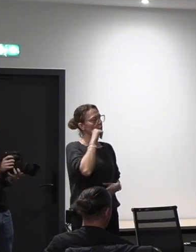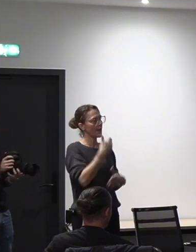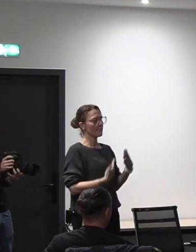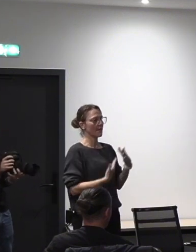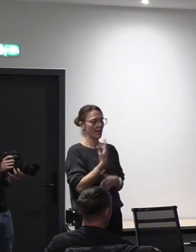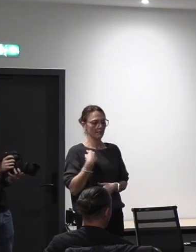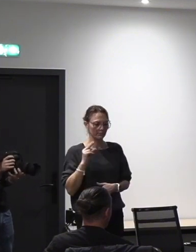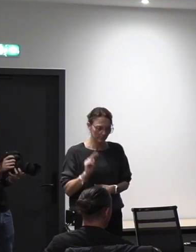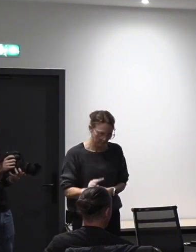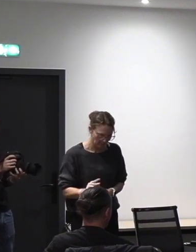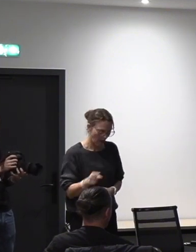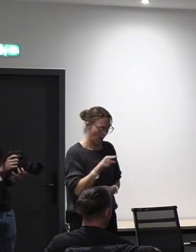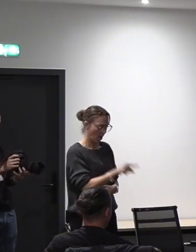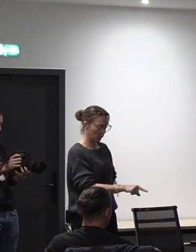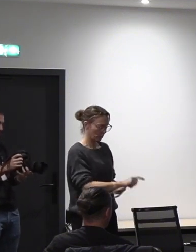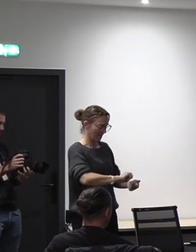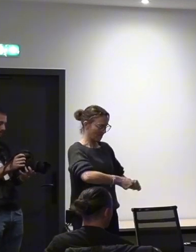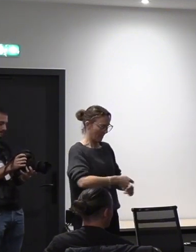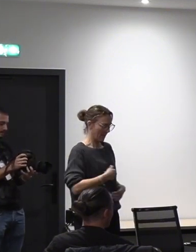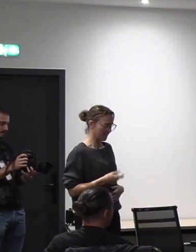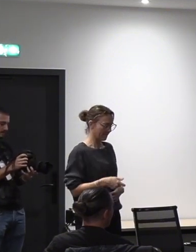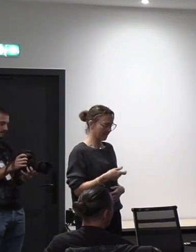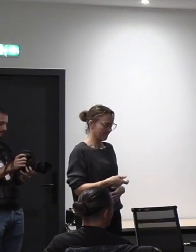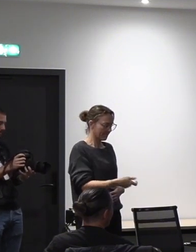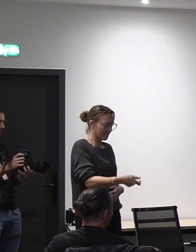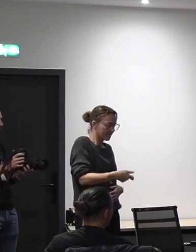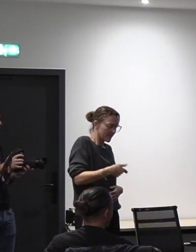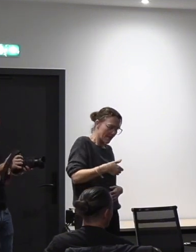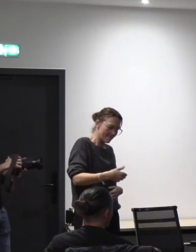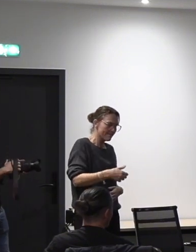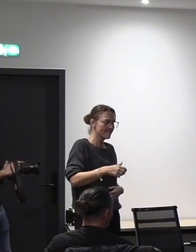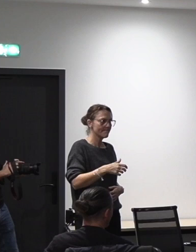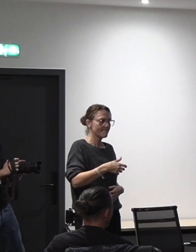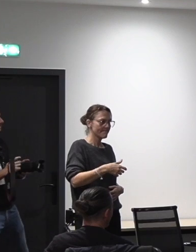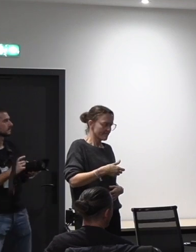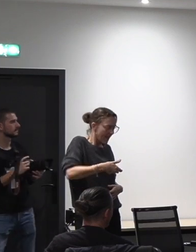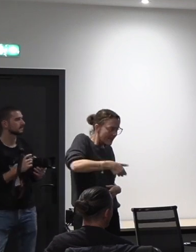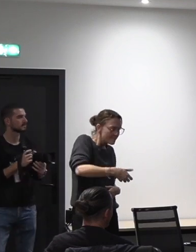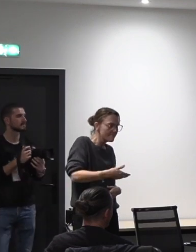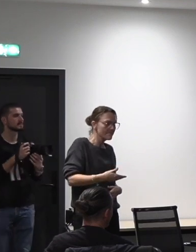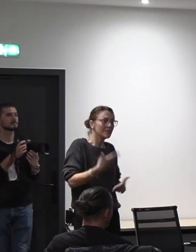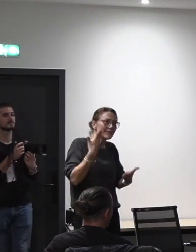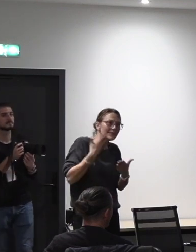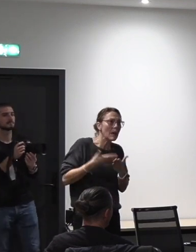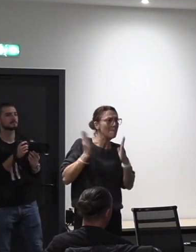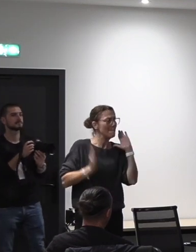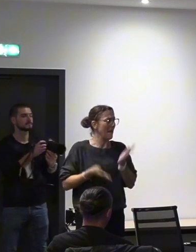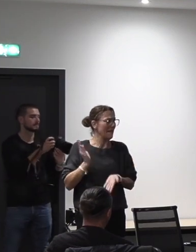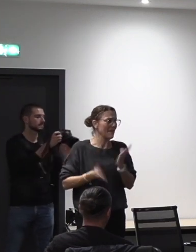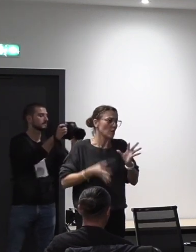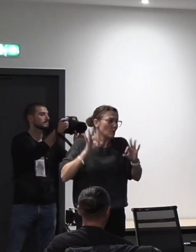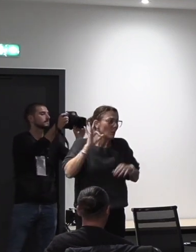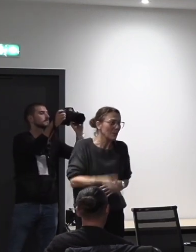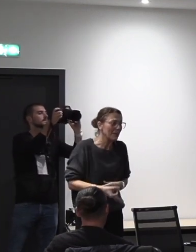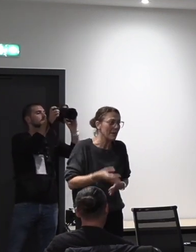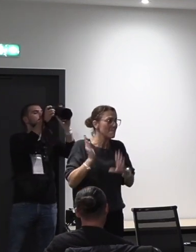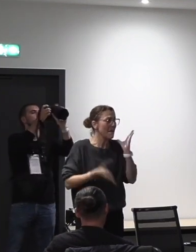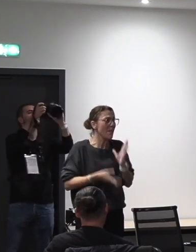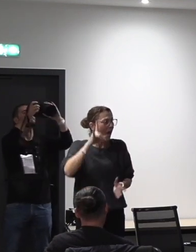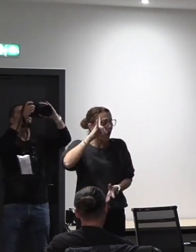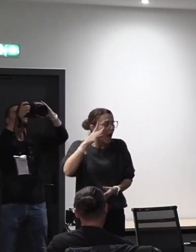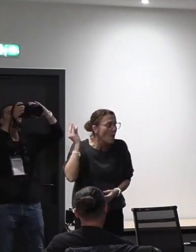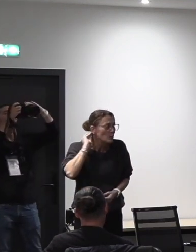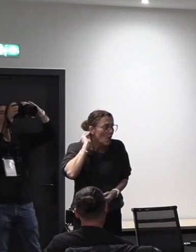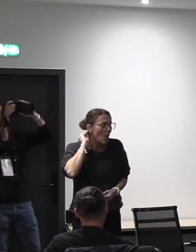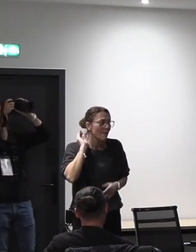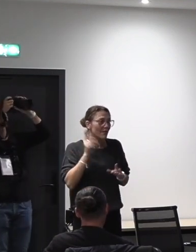à gauche, avec le dentifrice fermé à fond. C'est ce qu'on appelle la maltraitance ordinaire, la maltraitance involontaire qui